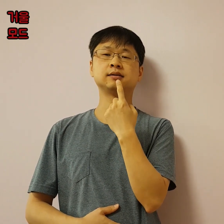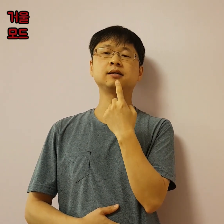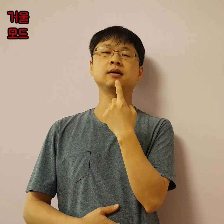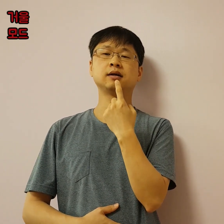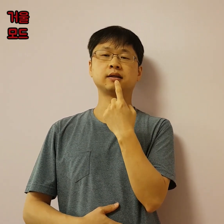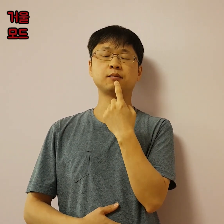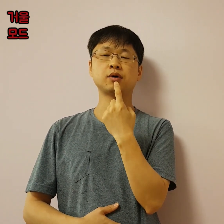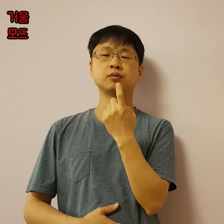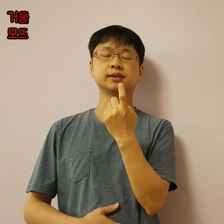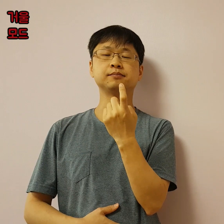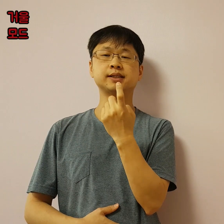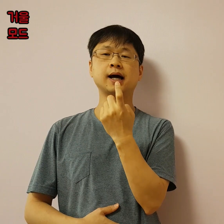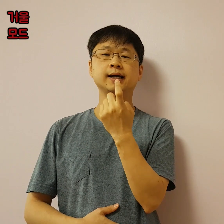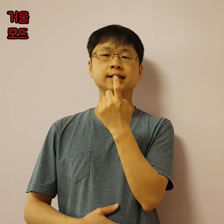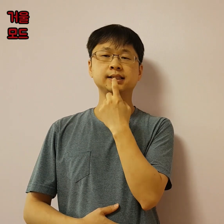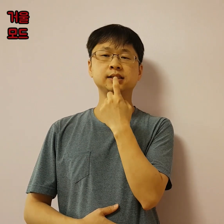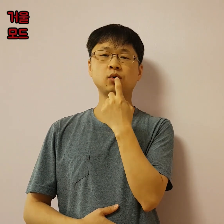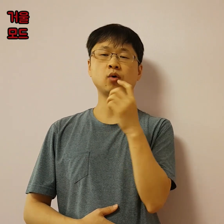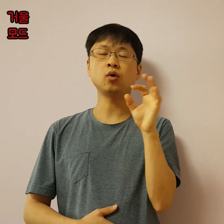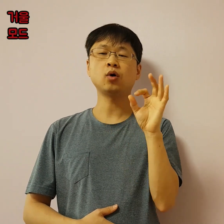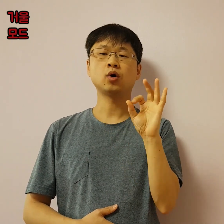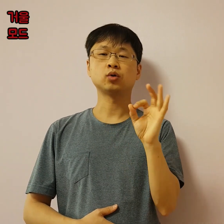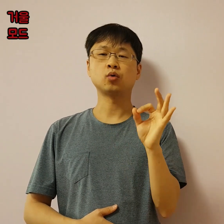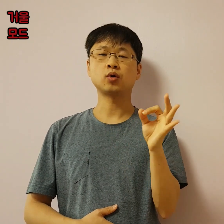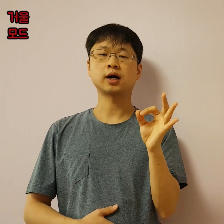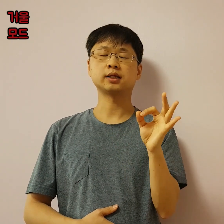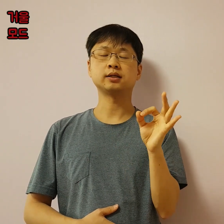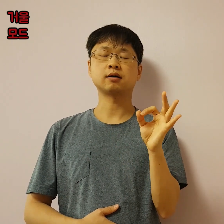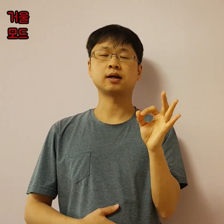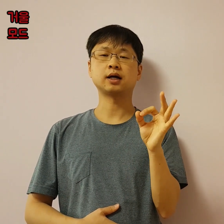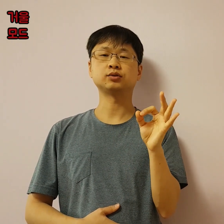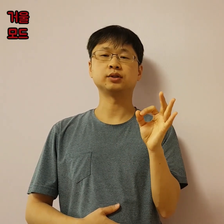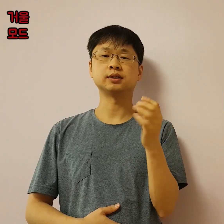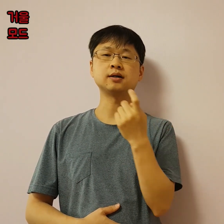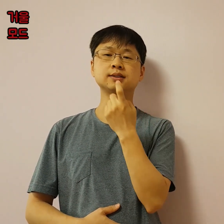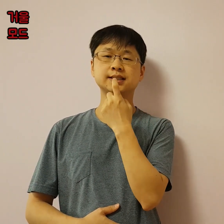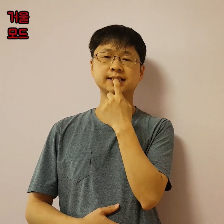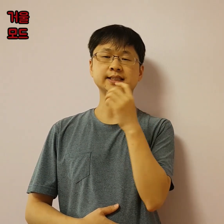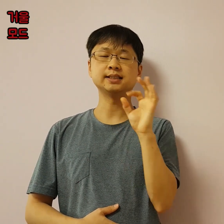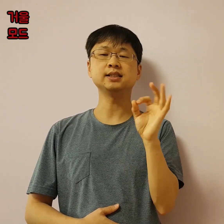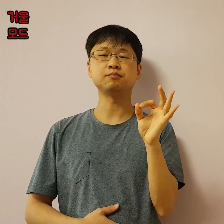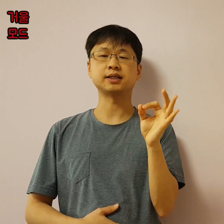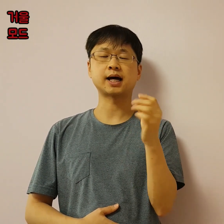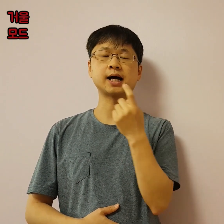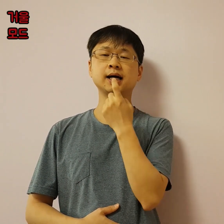것을 내포하고 있습니다. 희고 돈과 같은 역할을 할 수 있는 것, 은입니다.